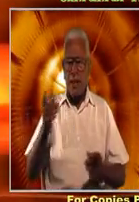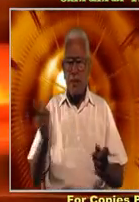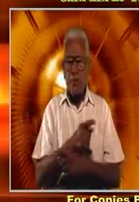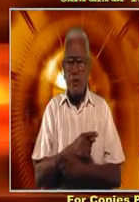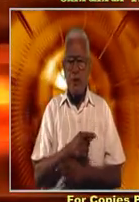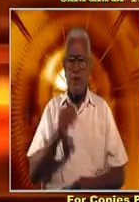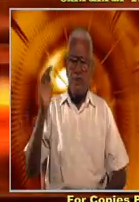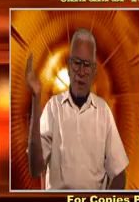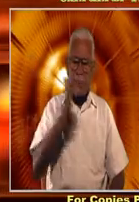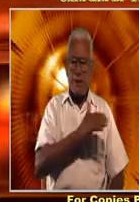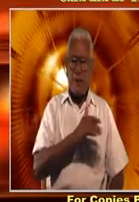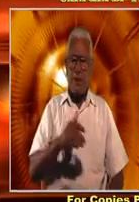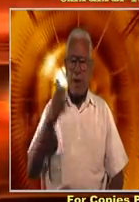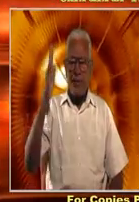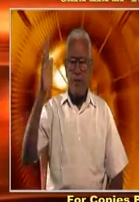popeanieкую Shane